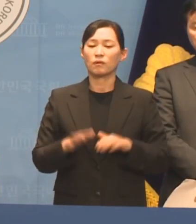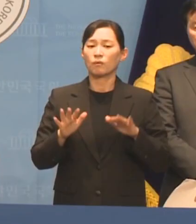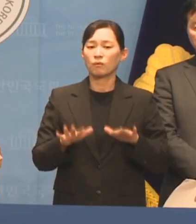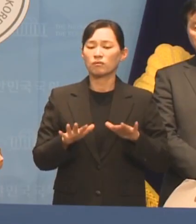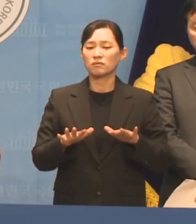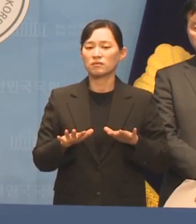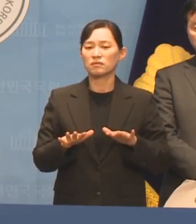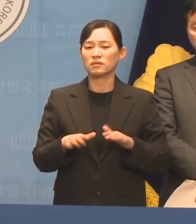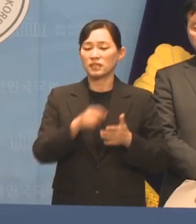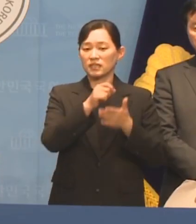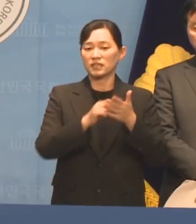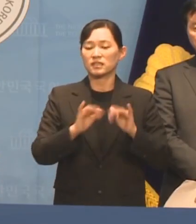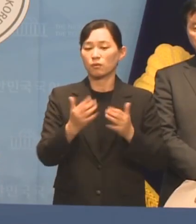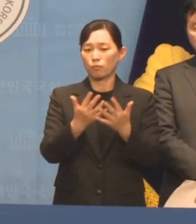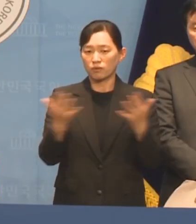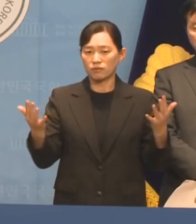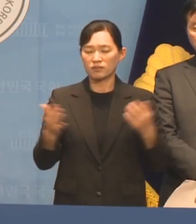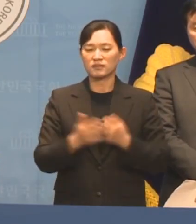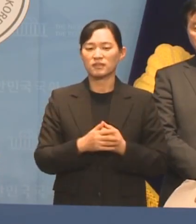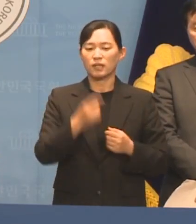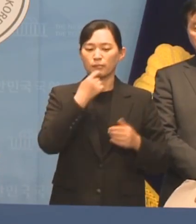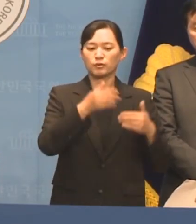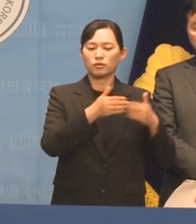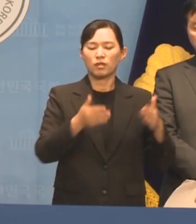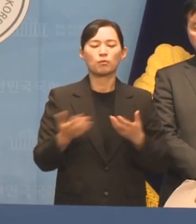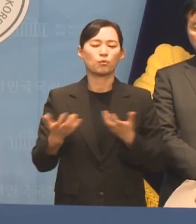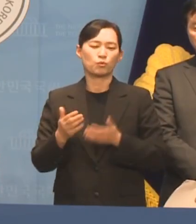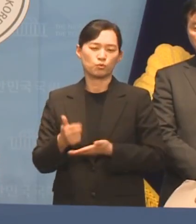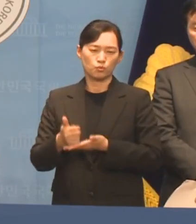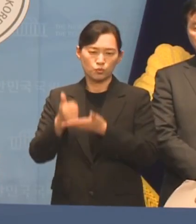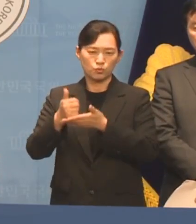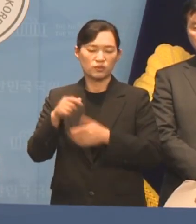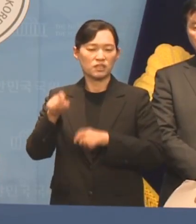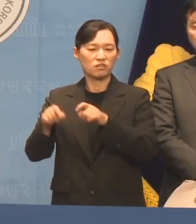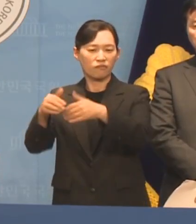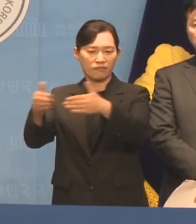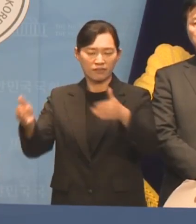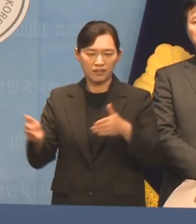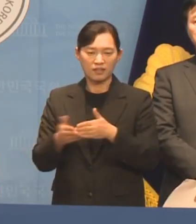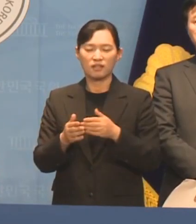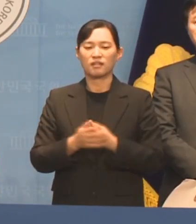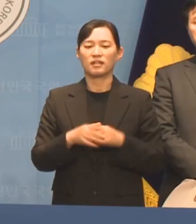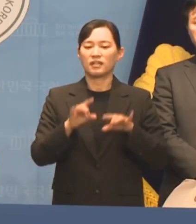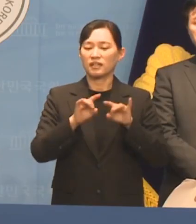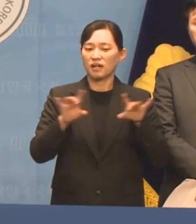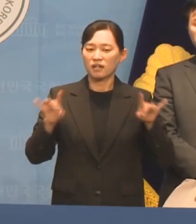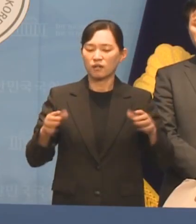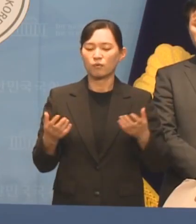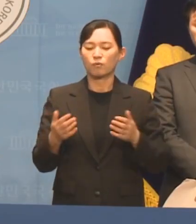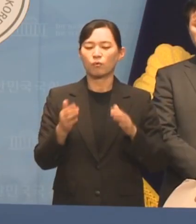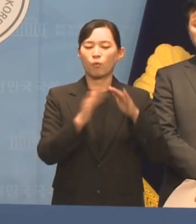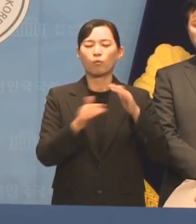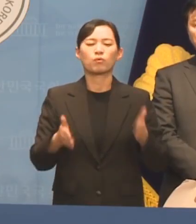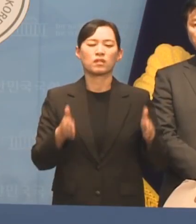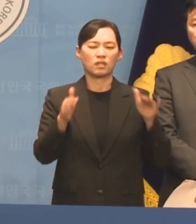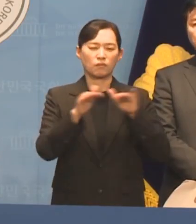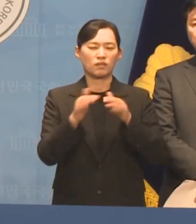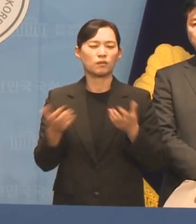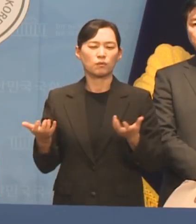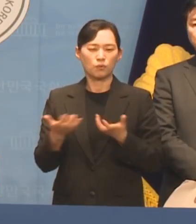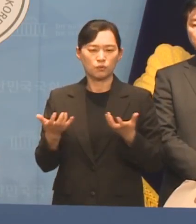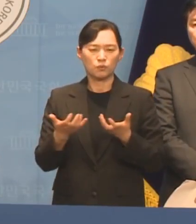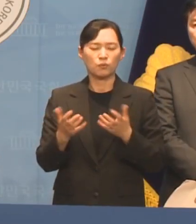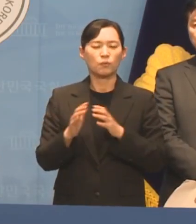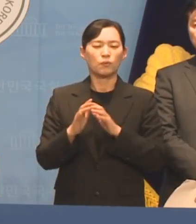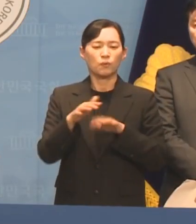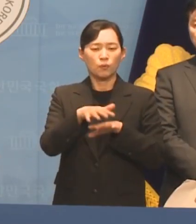오늘 기자회견에는 민주당 노동존중 실천단과 또 각 공공기관의